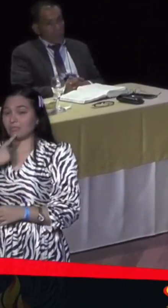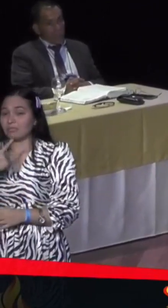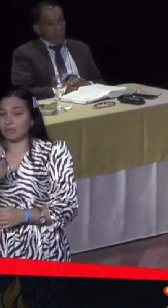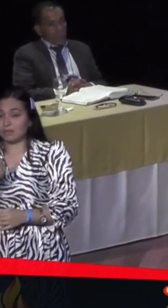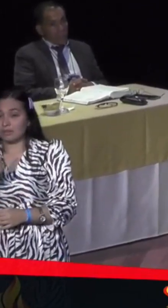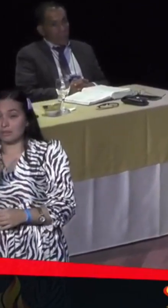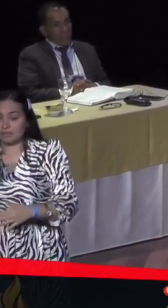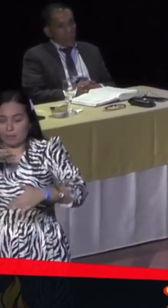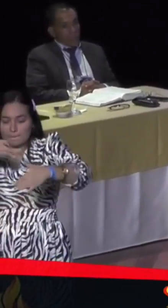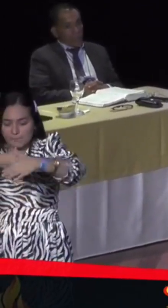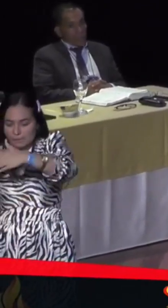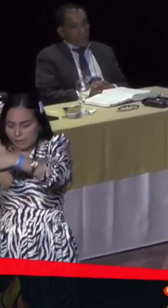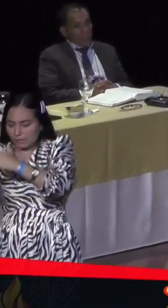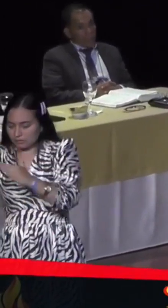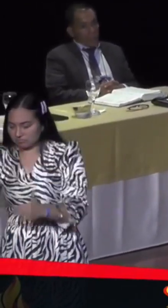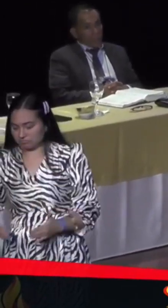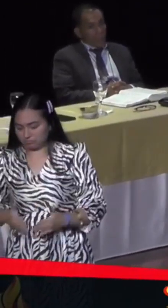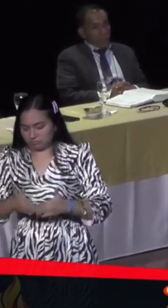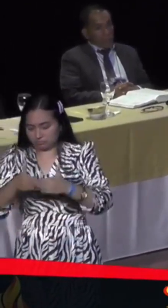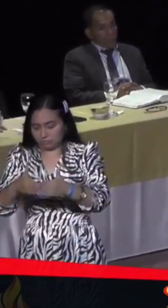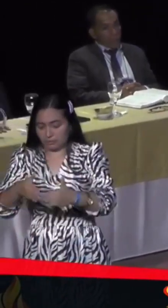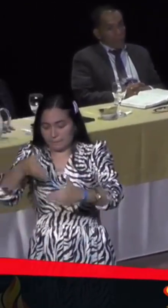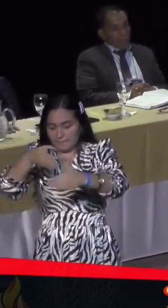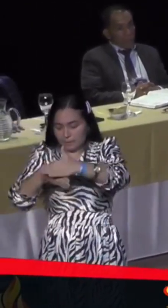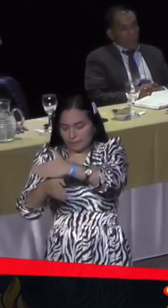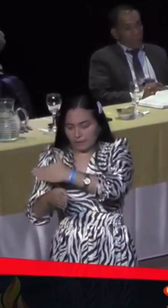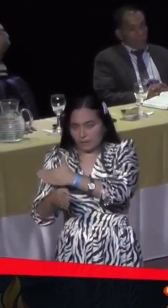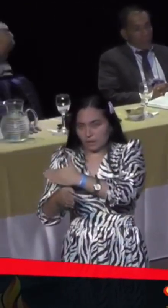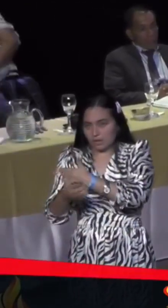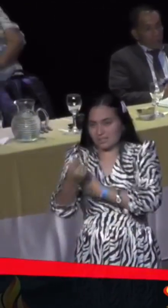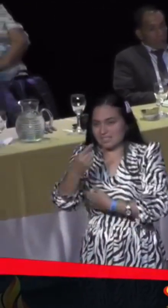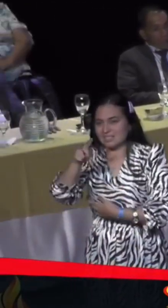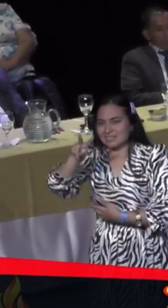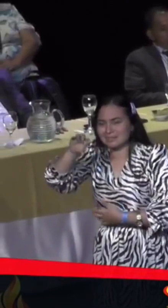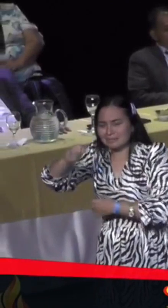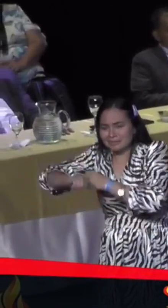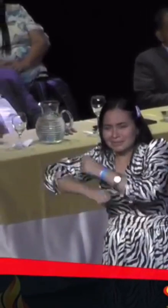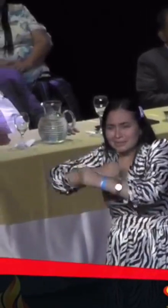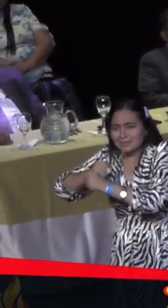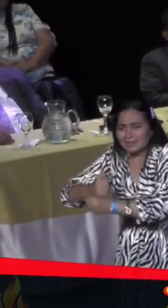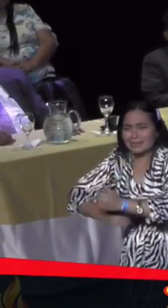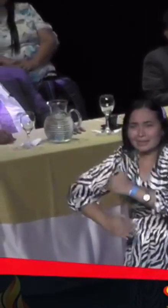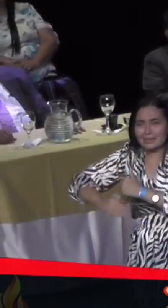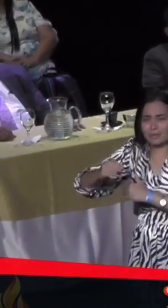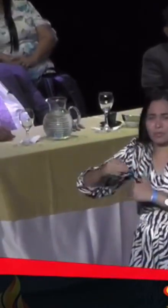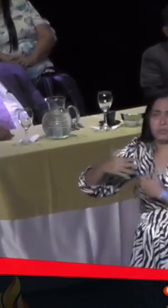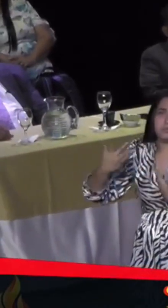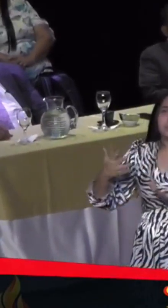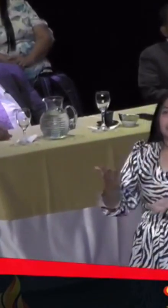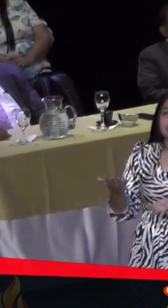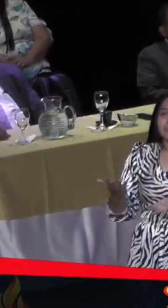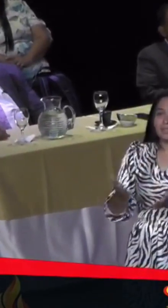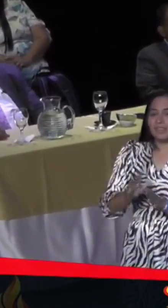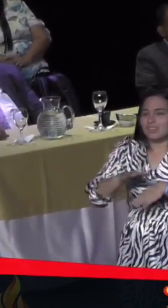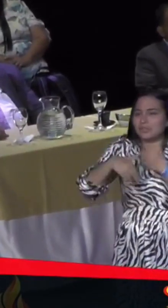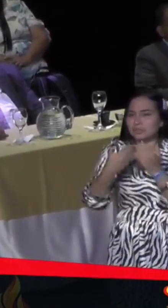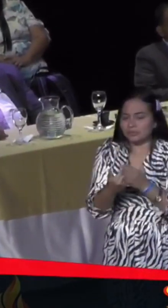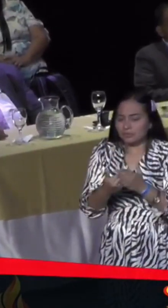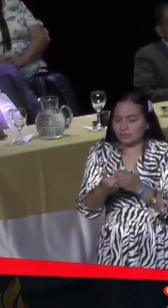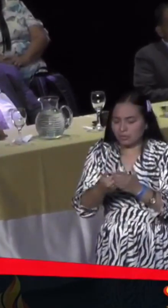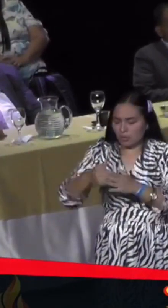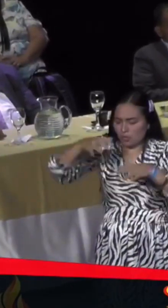años, voy a abrir los abismos. Las cataratas, las expansiones van a ser